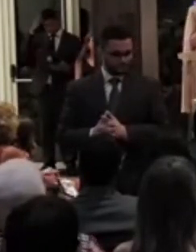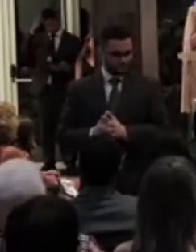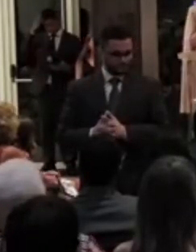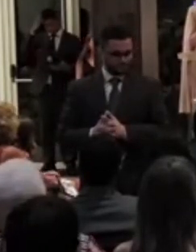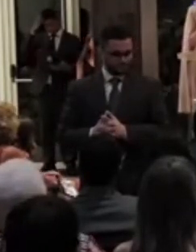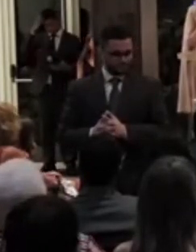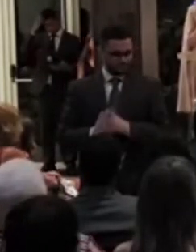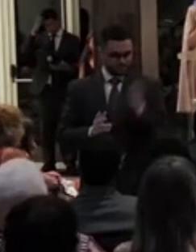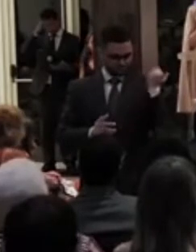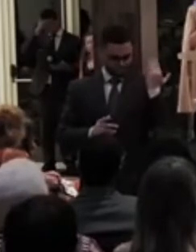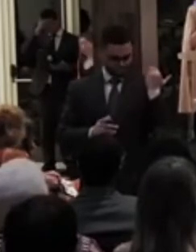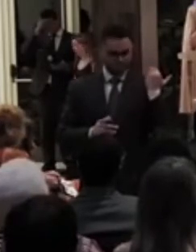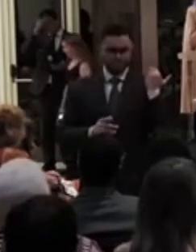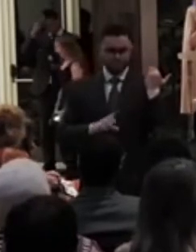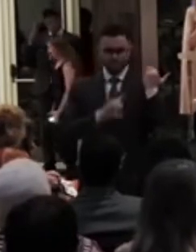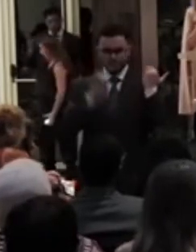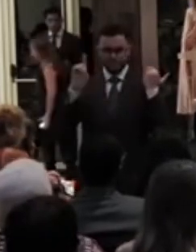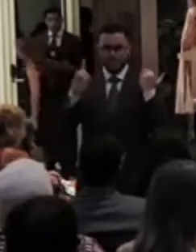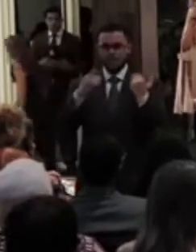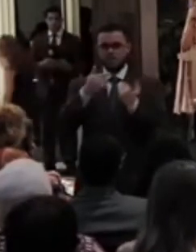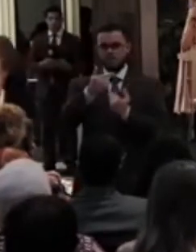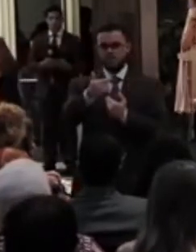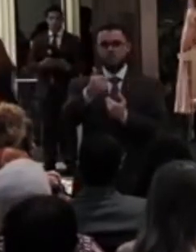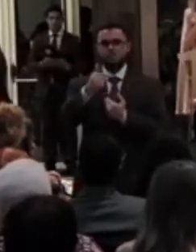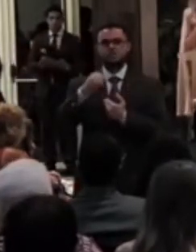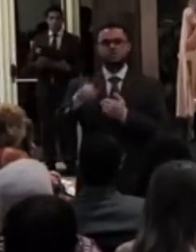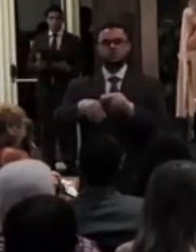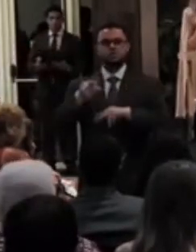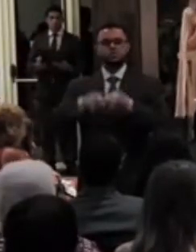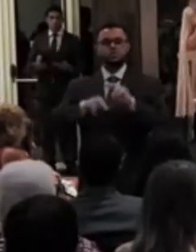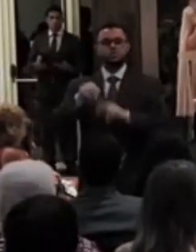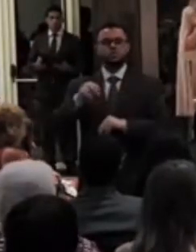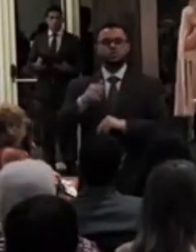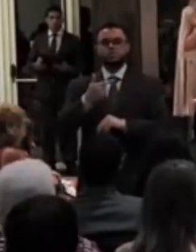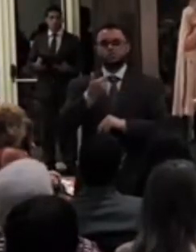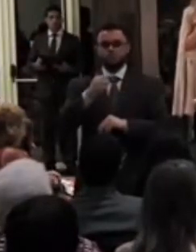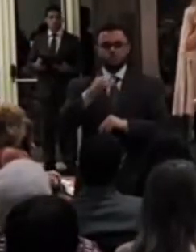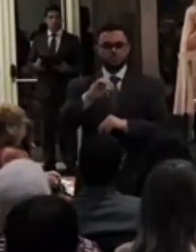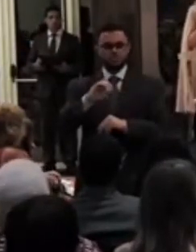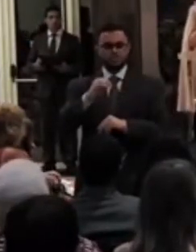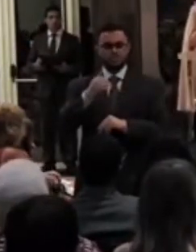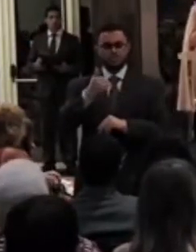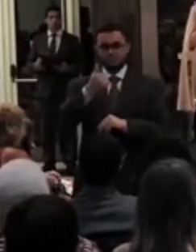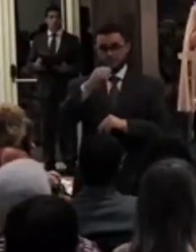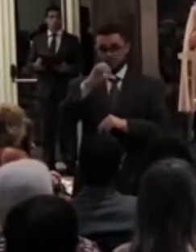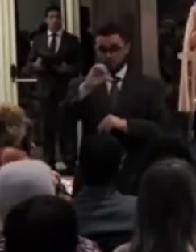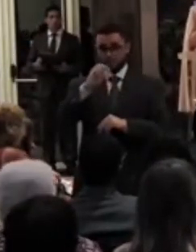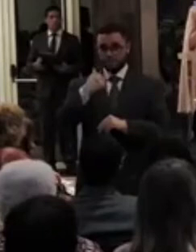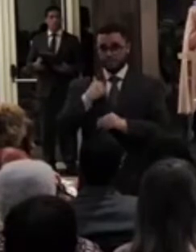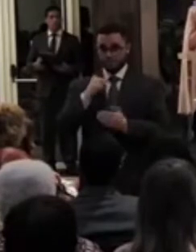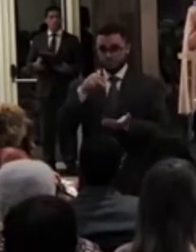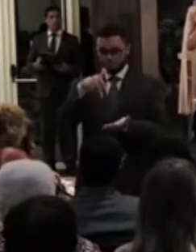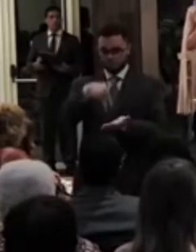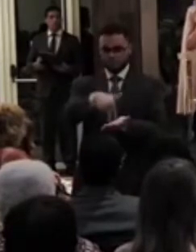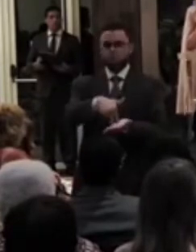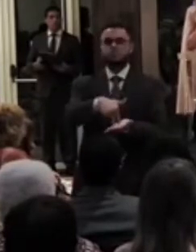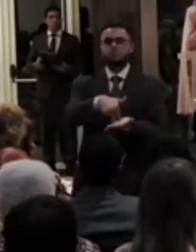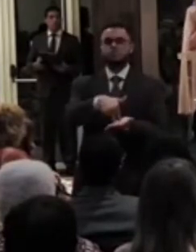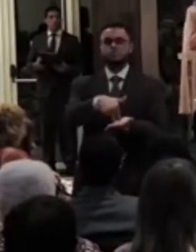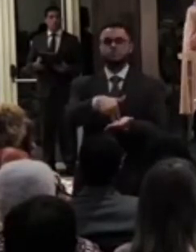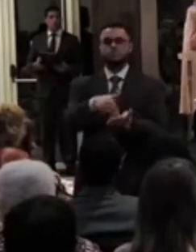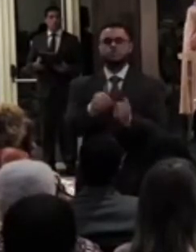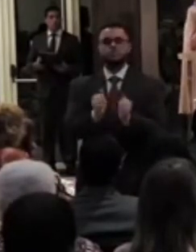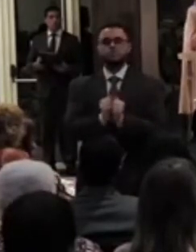Naquele dia, 2 de junho de 2019, eu desci do palco para ao lado de minhas